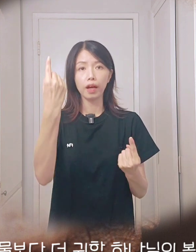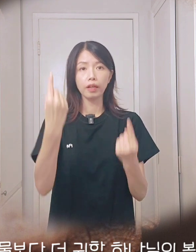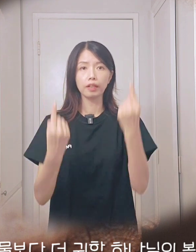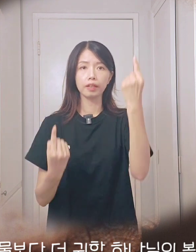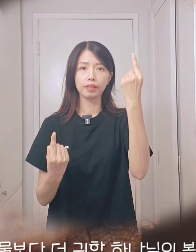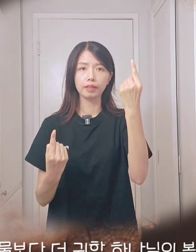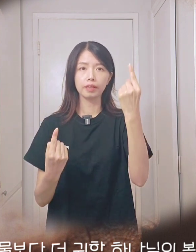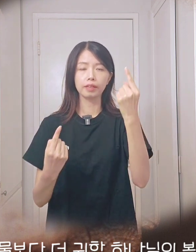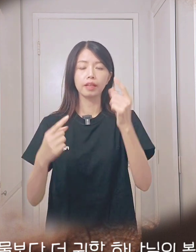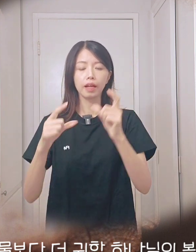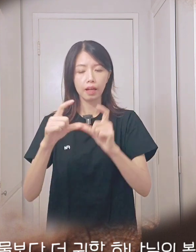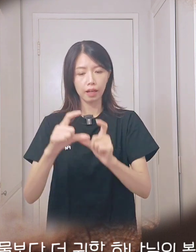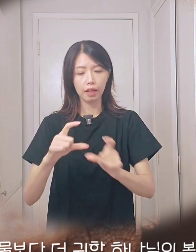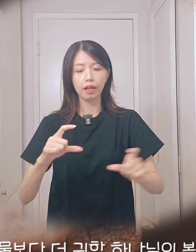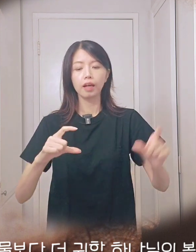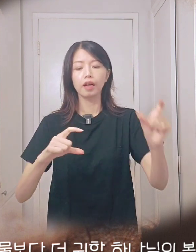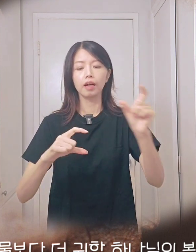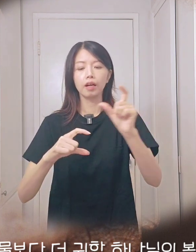재물보다